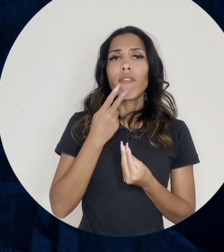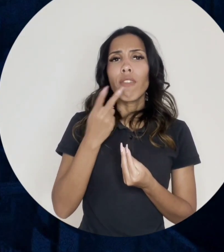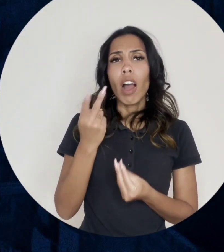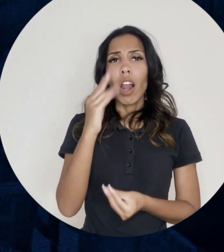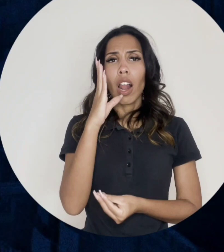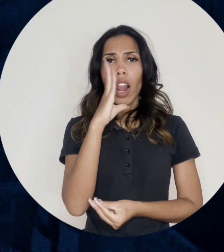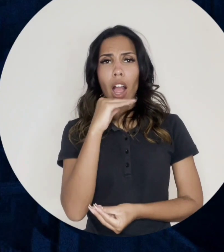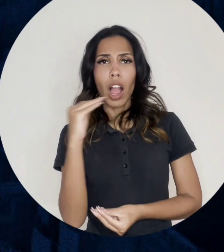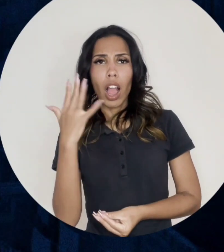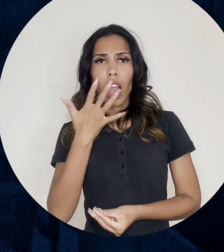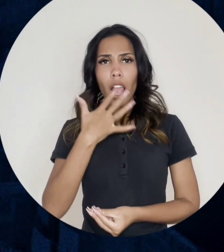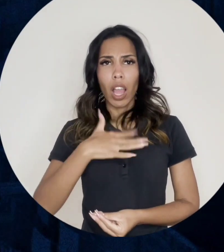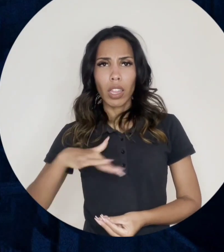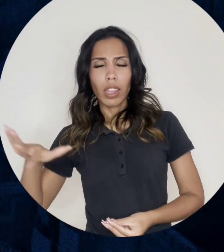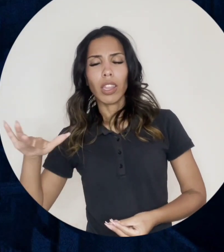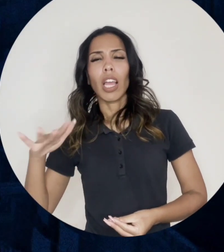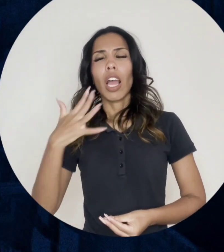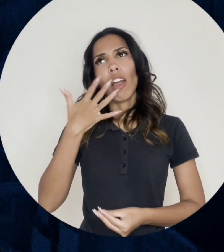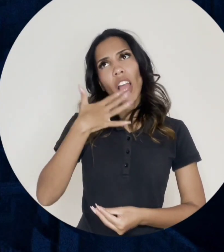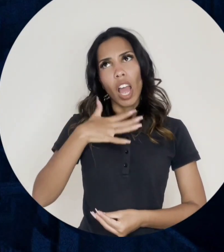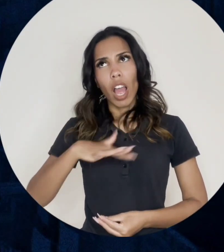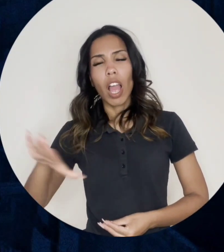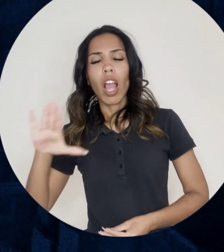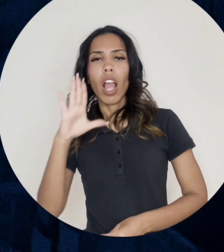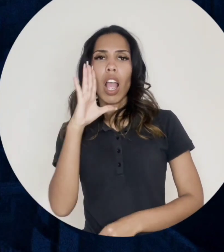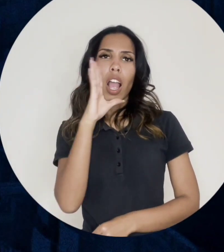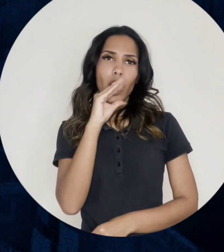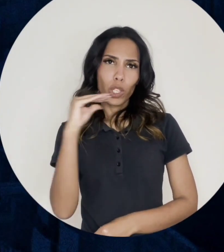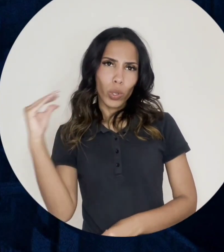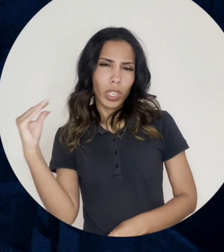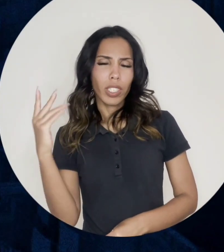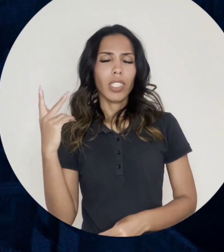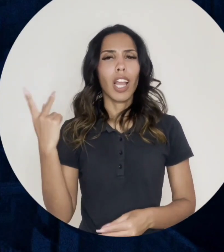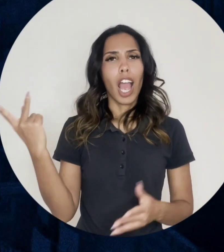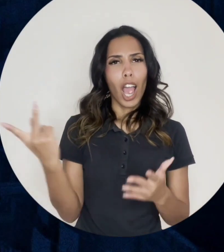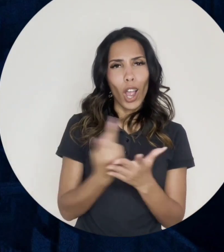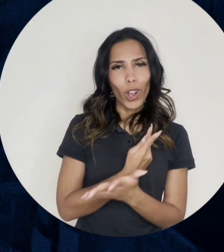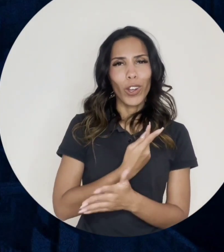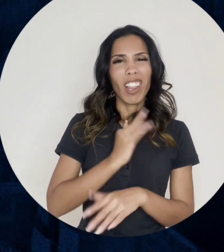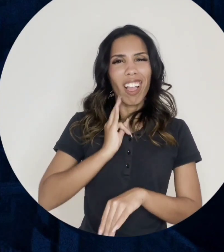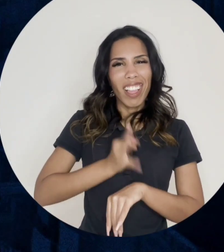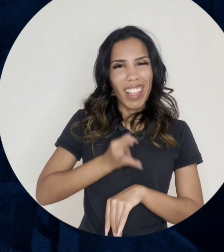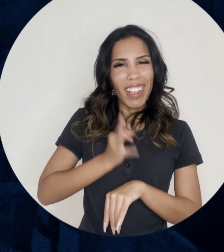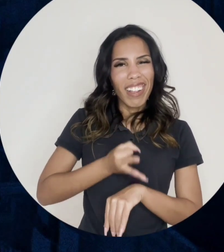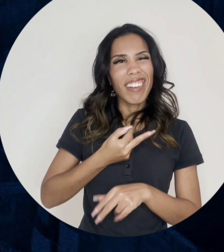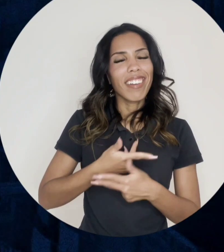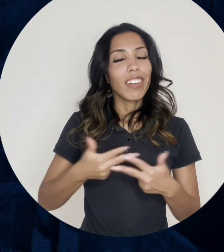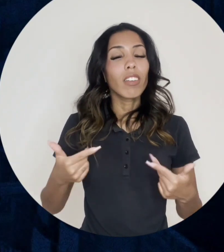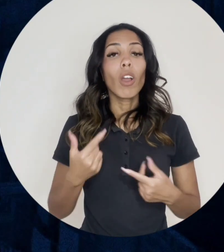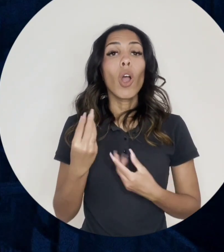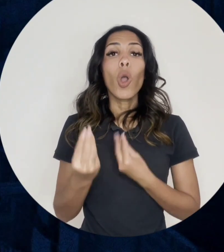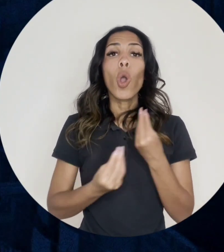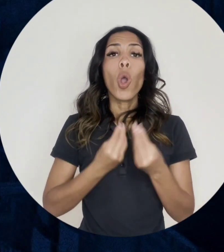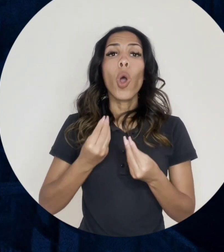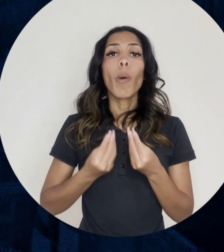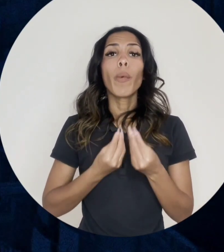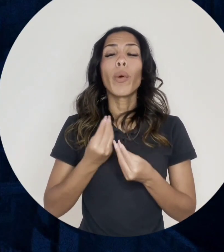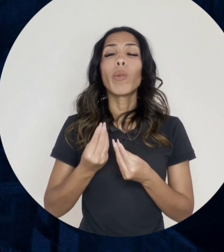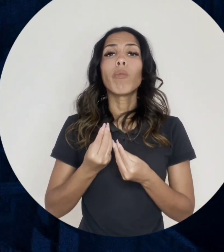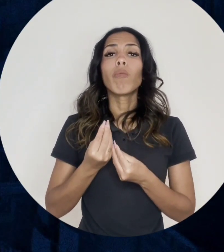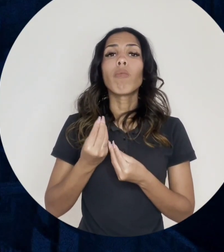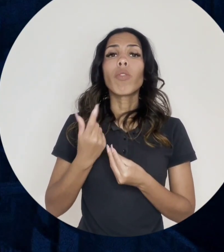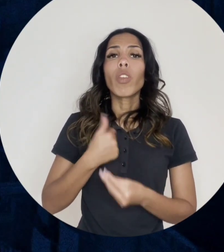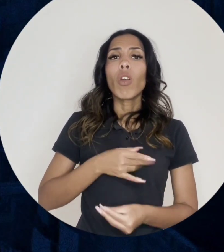adolescência, de infância, se mistura com a adolescência, né? Essas travessuras todas. Eu esqueci. E como é que é esse processo que você